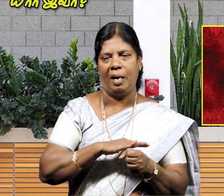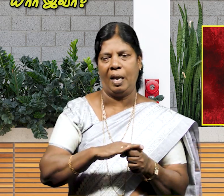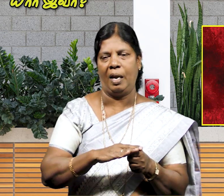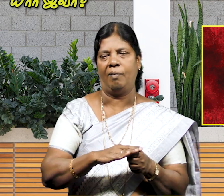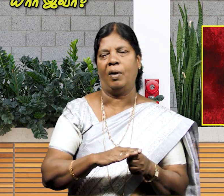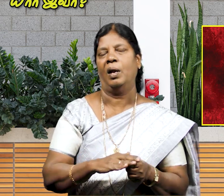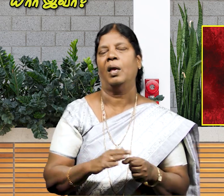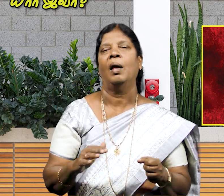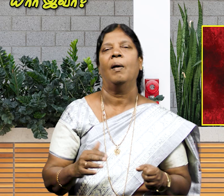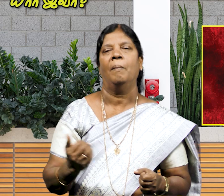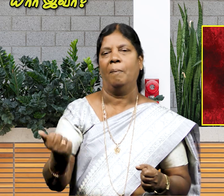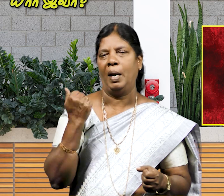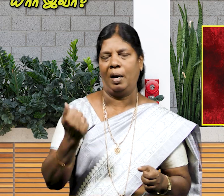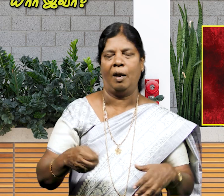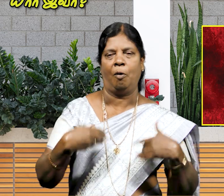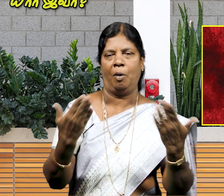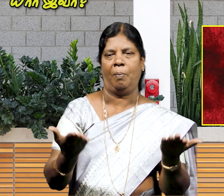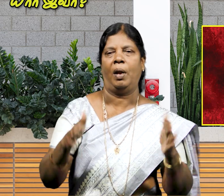தந்து ஆசீர்வதிப்பாராக.